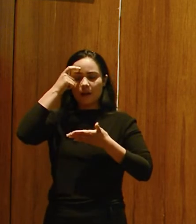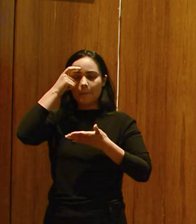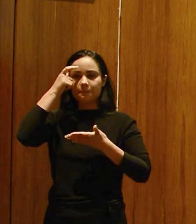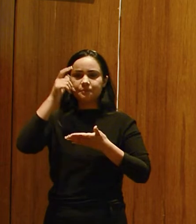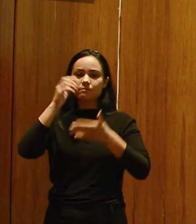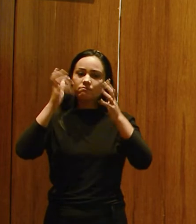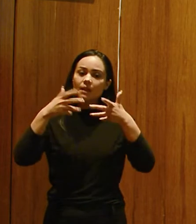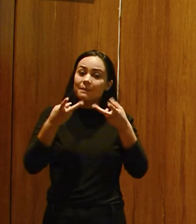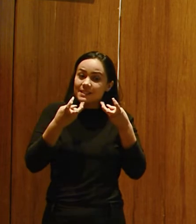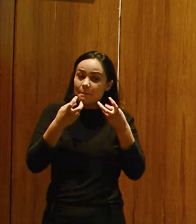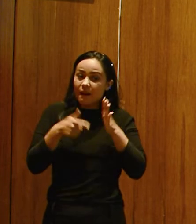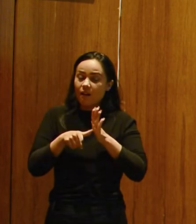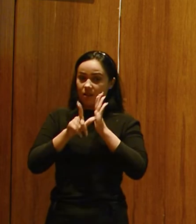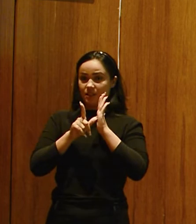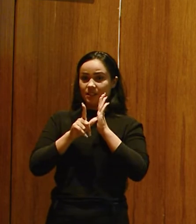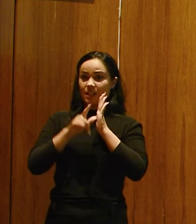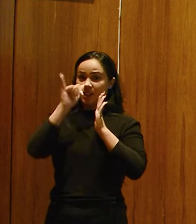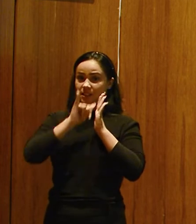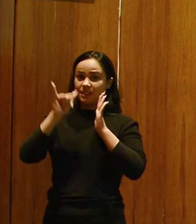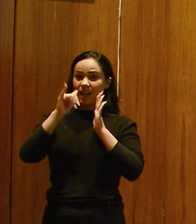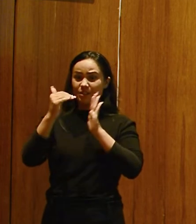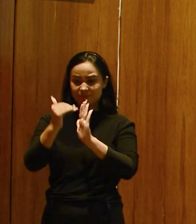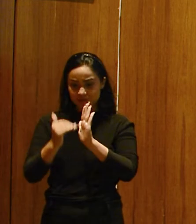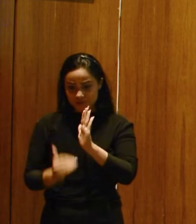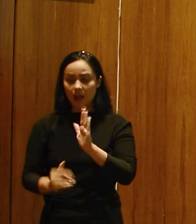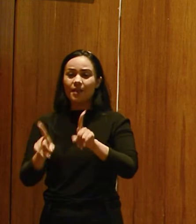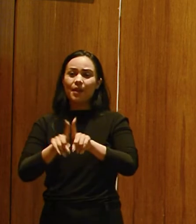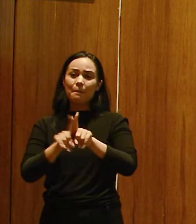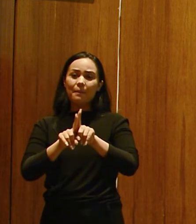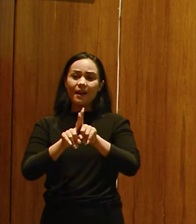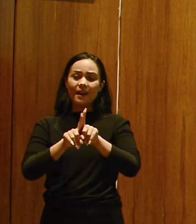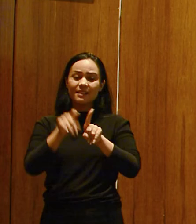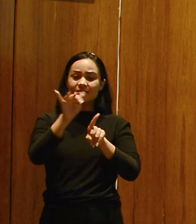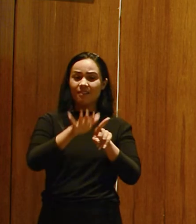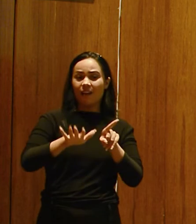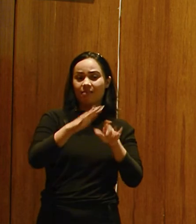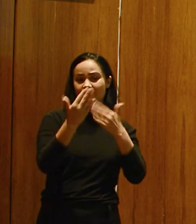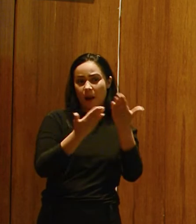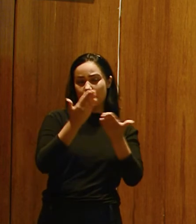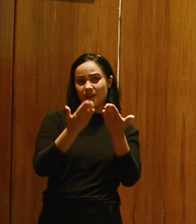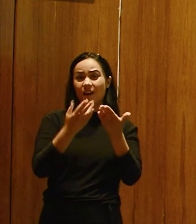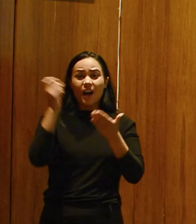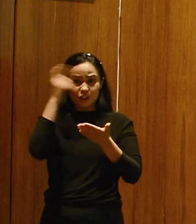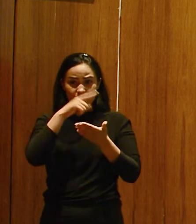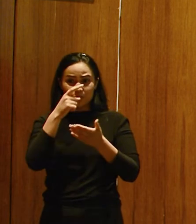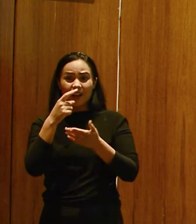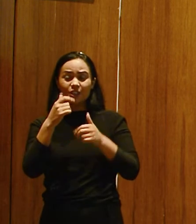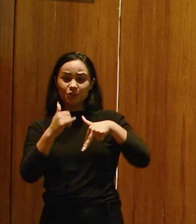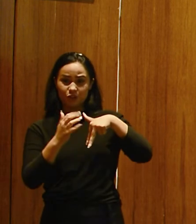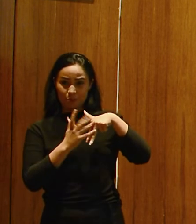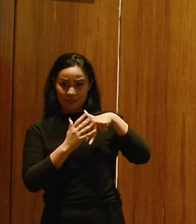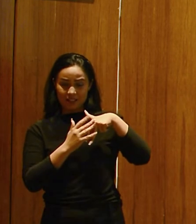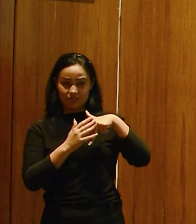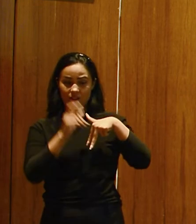de diagnosticar precocemente sinais de declínio e diferenciar dentro da terapia as dificuldades do paciente. A